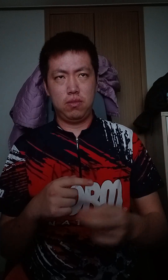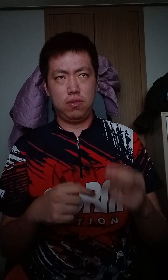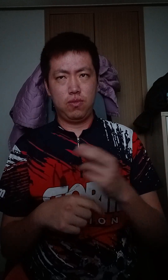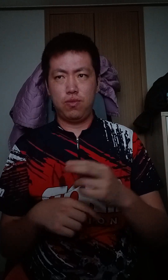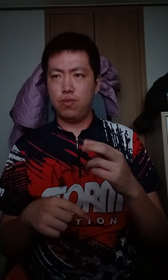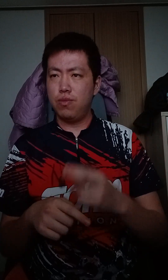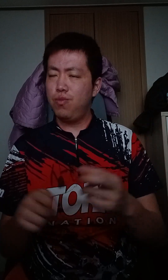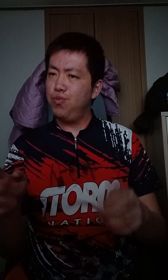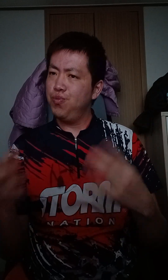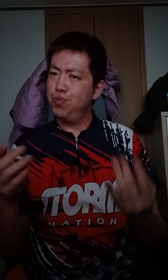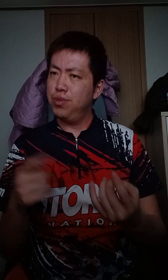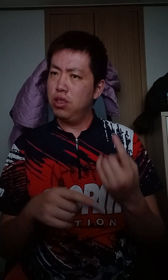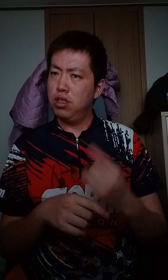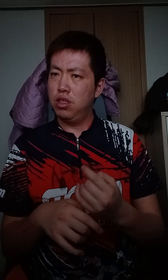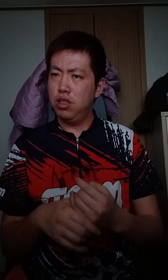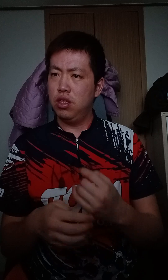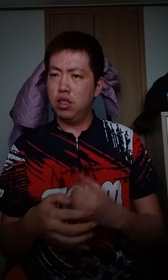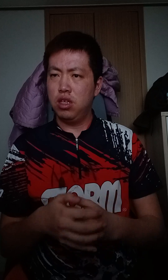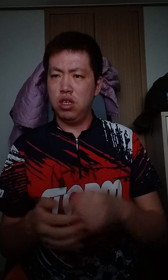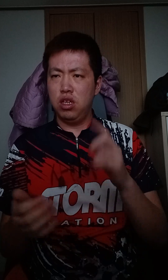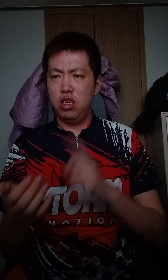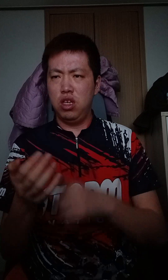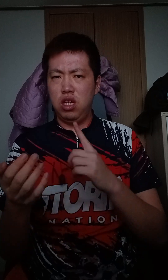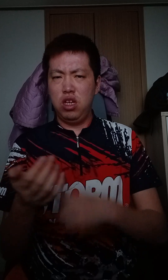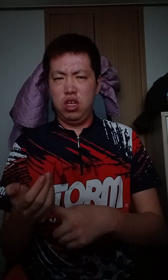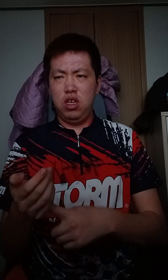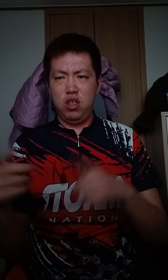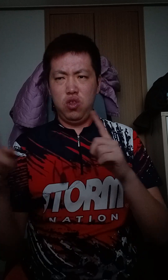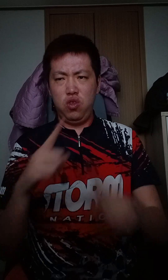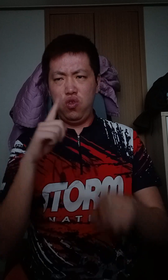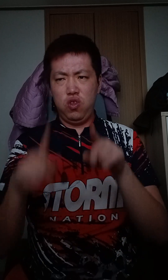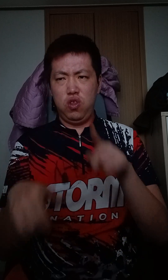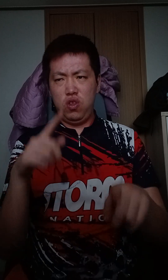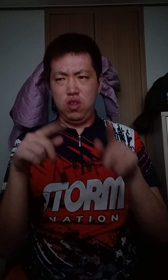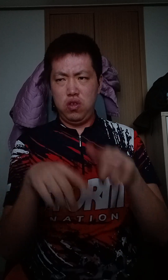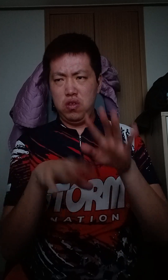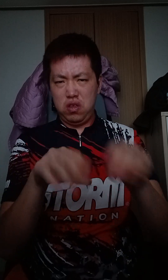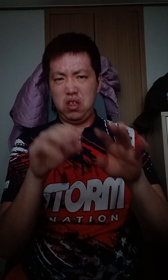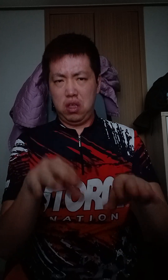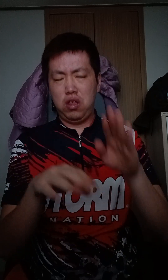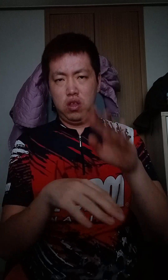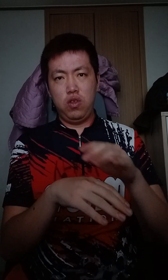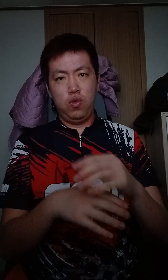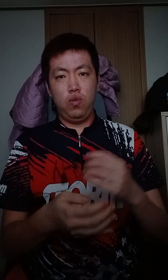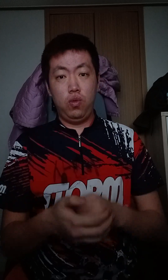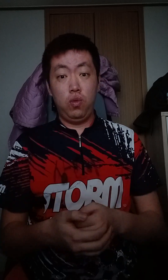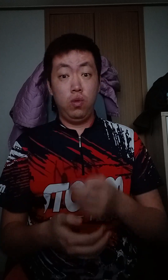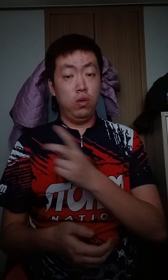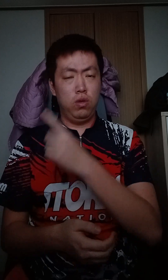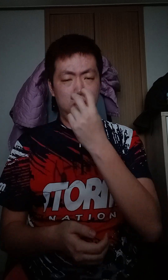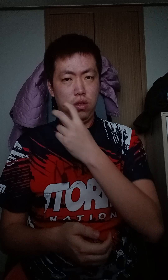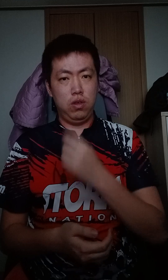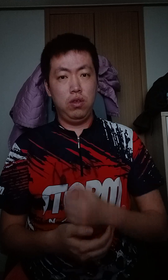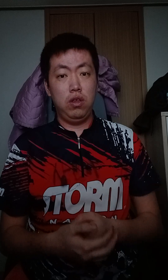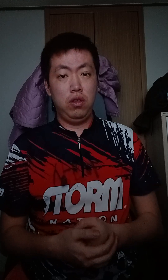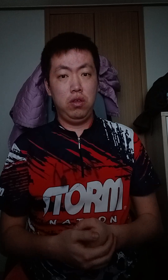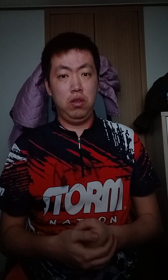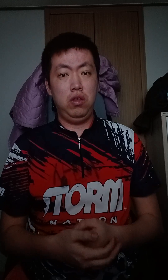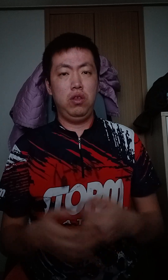바람 안 빠졌나 싶어서 꾹꾹 찌른데 또 찌르고 막 눌러보고 지금 막 확인을 하고 있죠. 자, 백다희